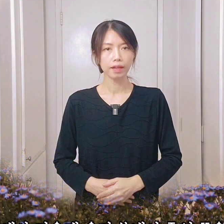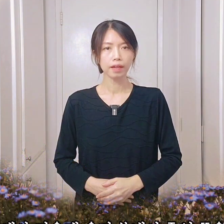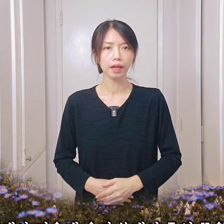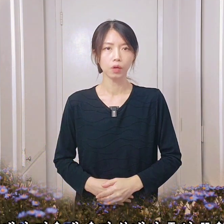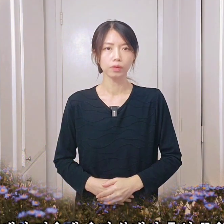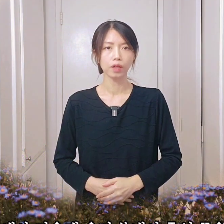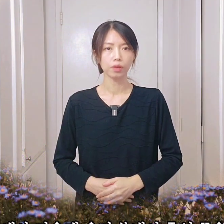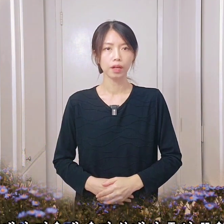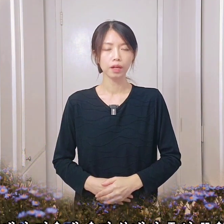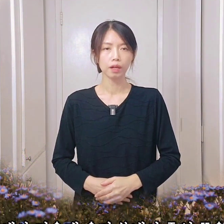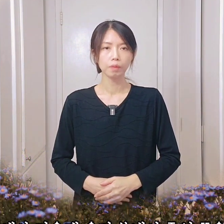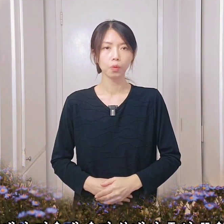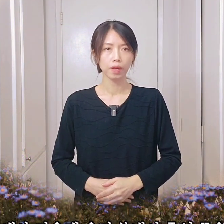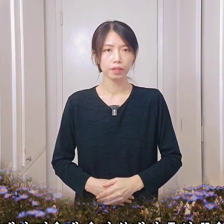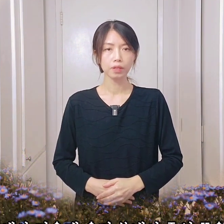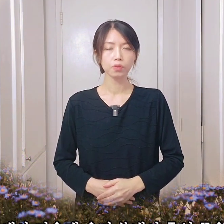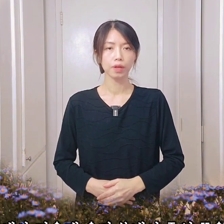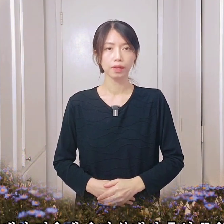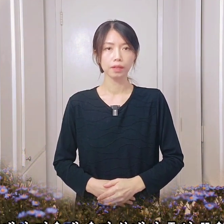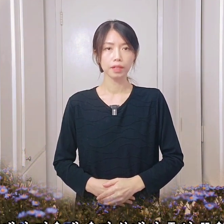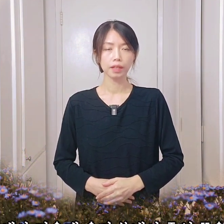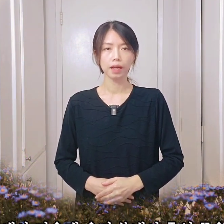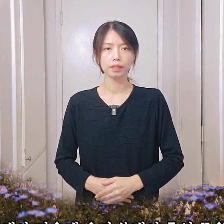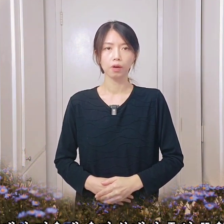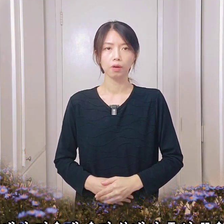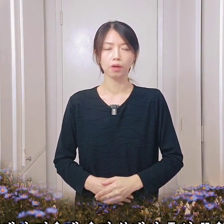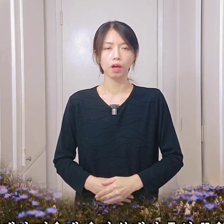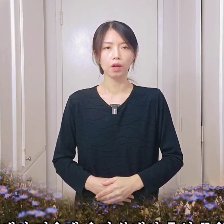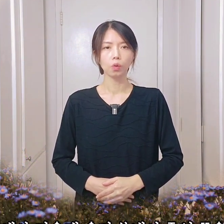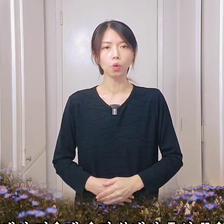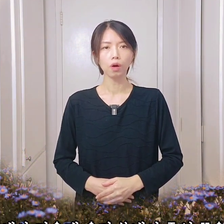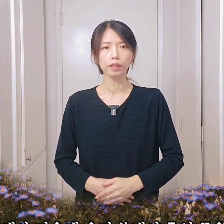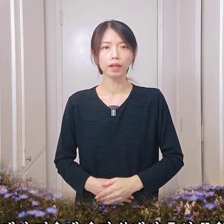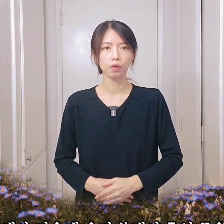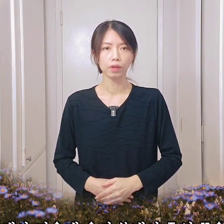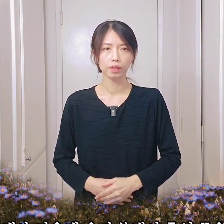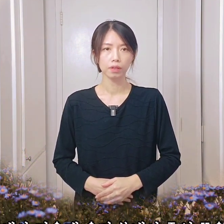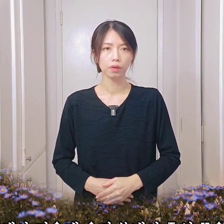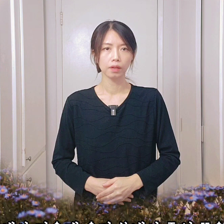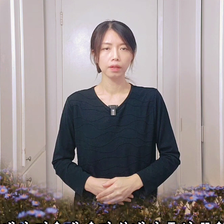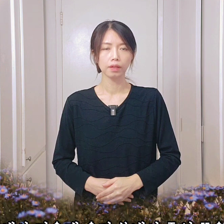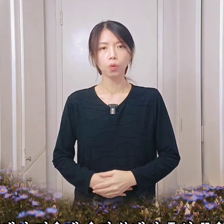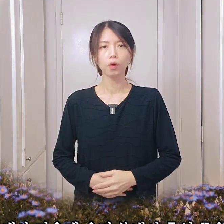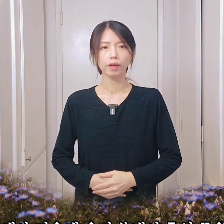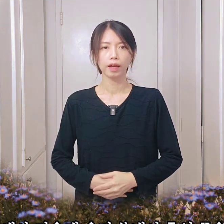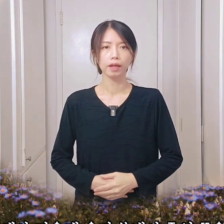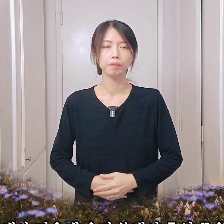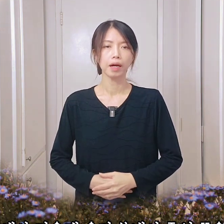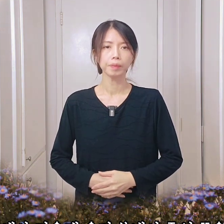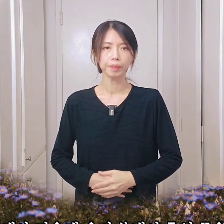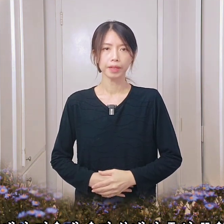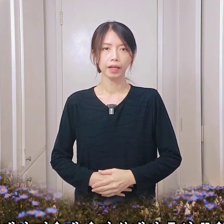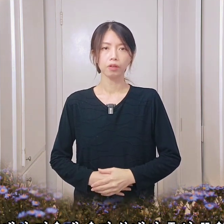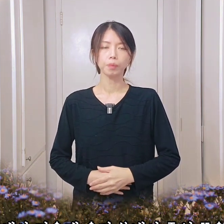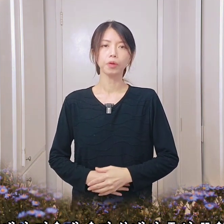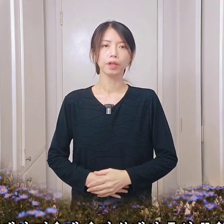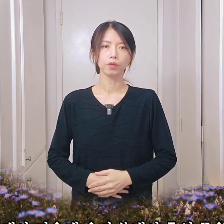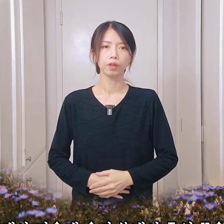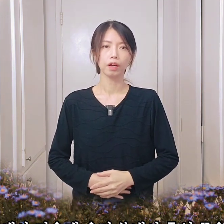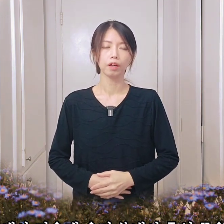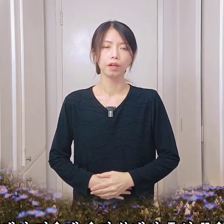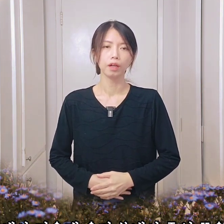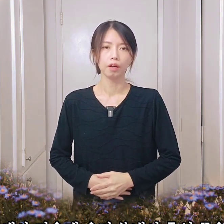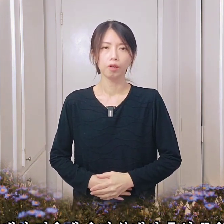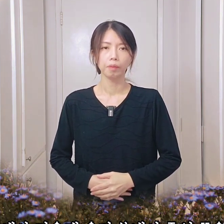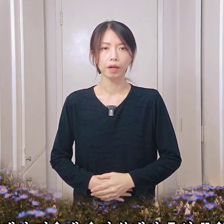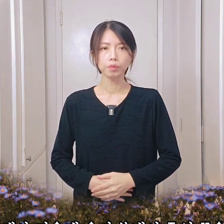공허한 세상 가운데 우리를 보내신 주의 뜻을 따라서 공허하다라고 한 뜻의 수어는 공허하다, 마음이 비다 이렇게 표현을